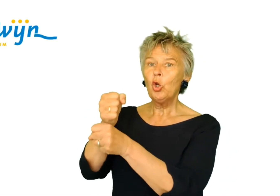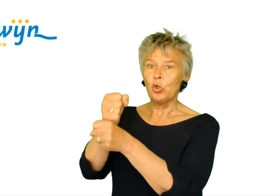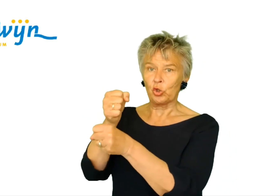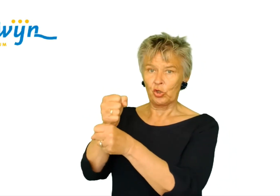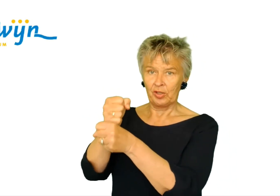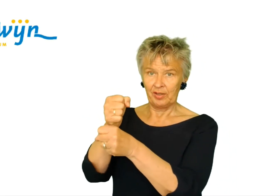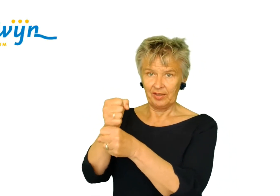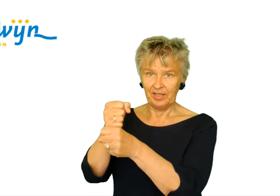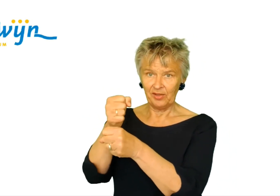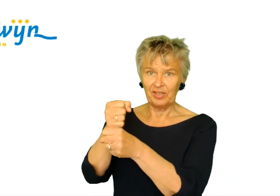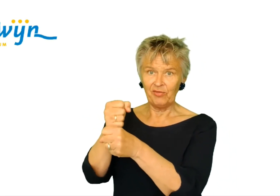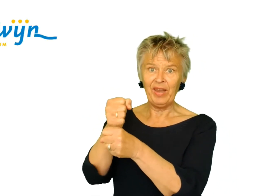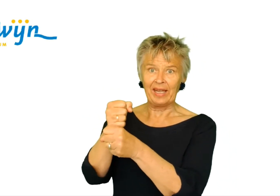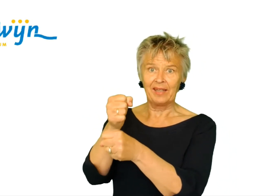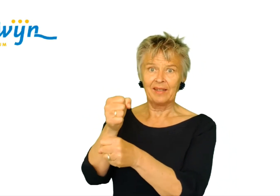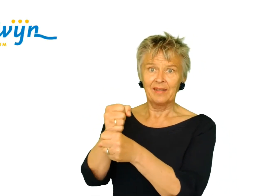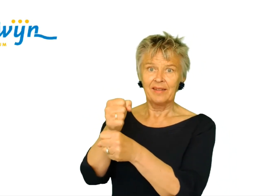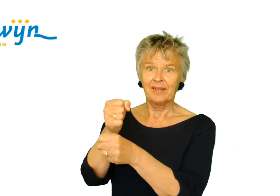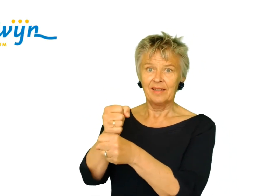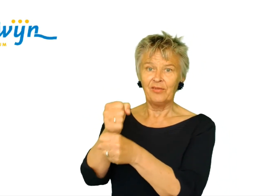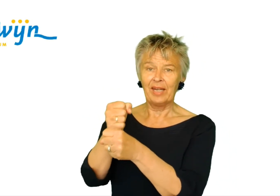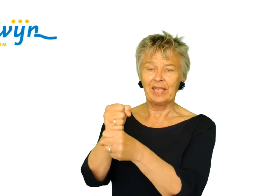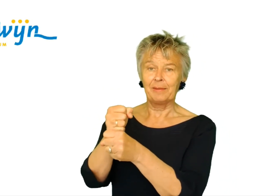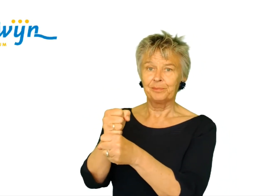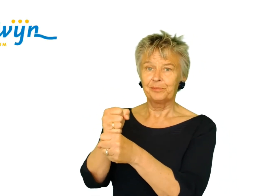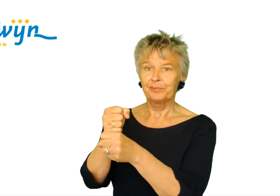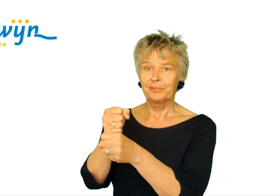klus. Dit werk. Dit werkje.